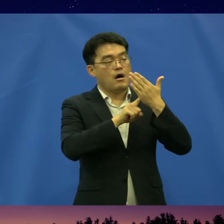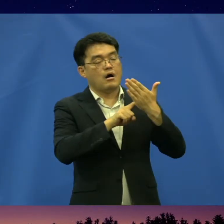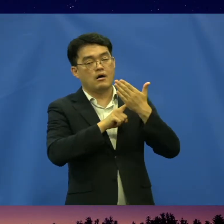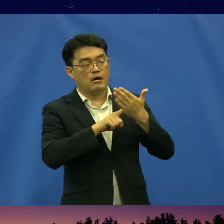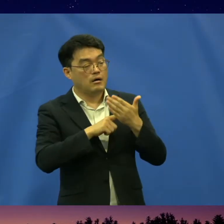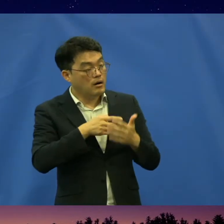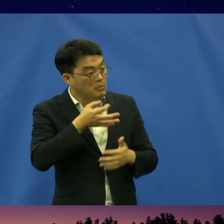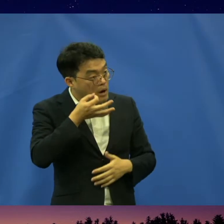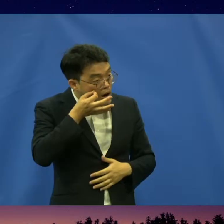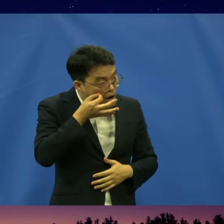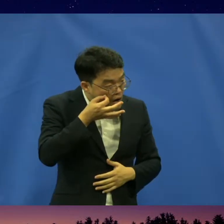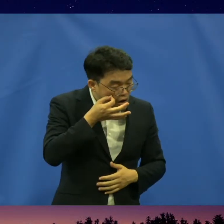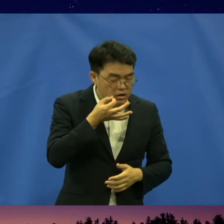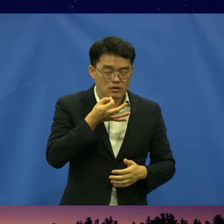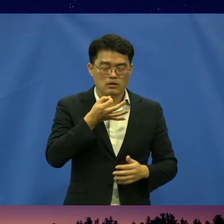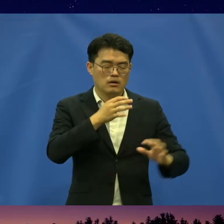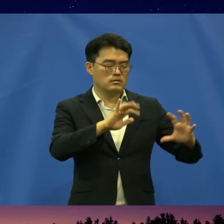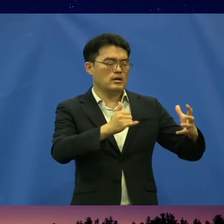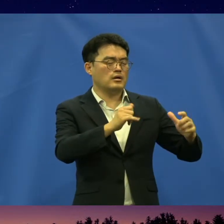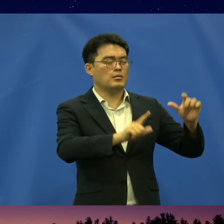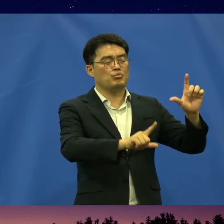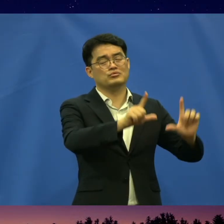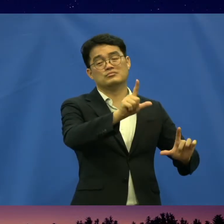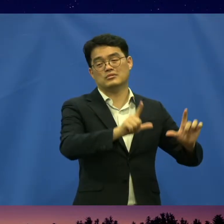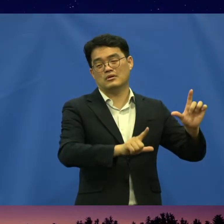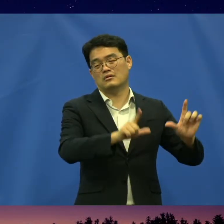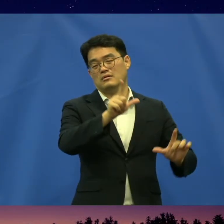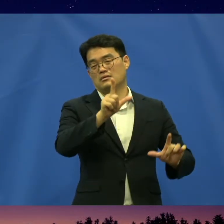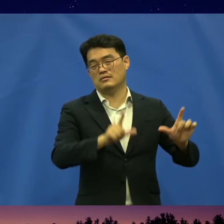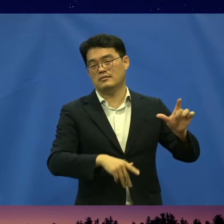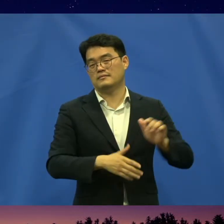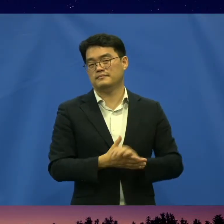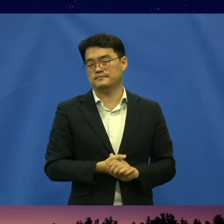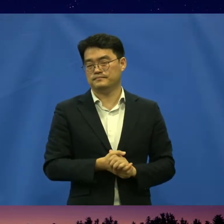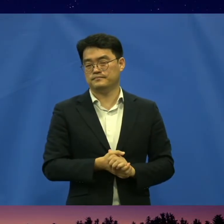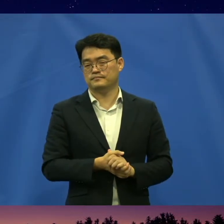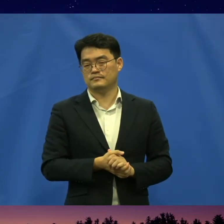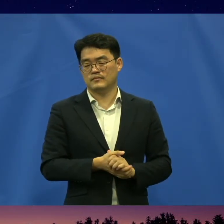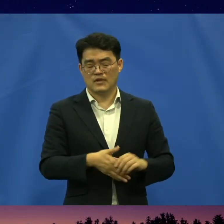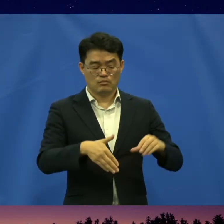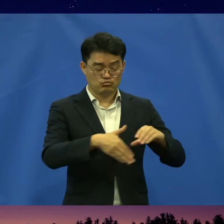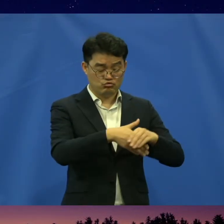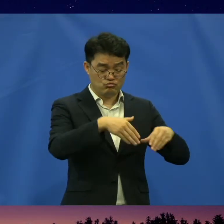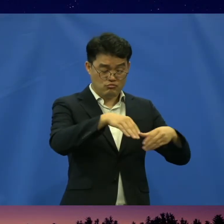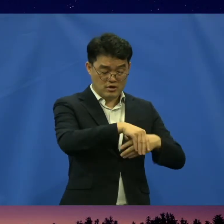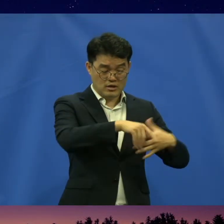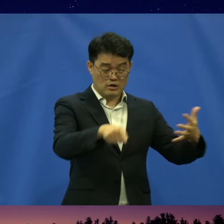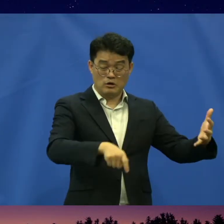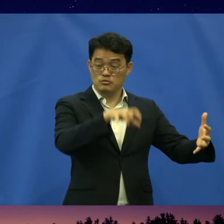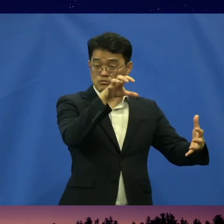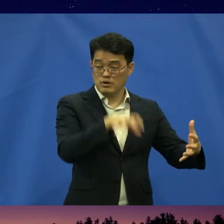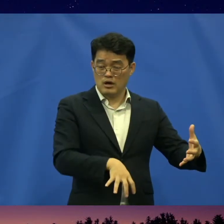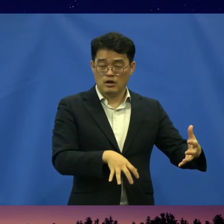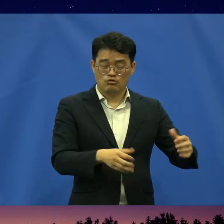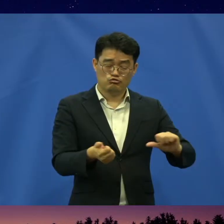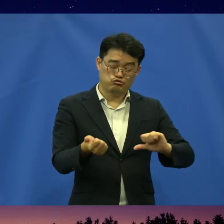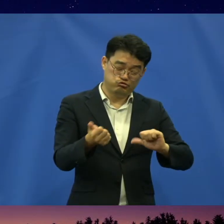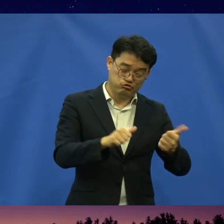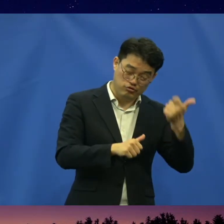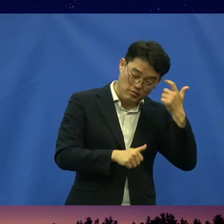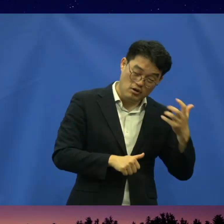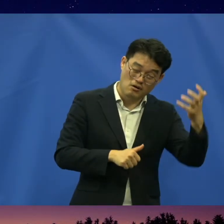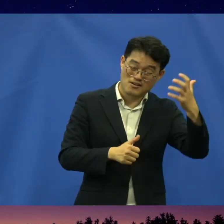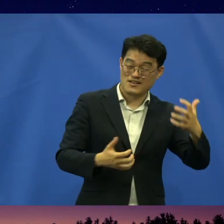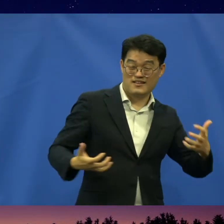그게 여러분 세상의 모습이에요. 마귀가 문화들 안에 막 죽음의 영이 가득하고 살인의